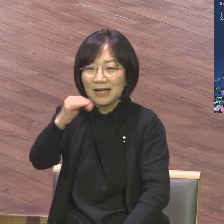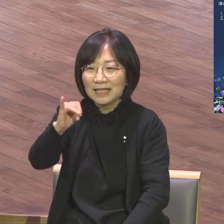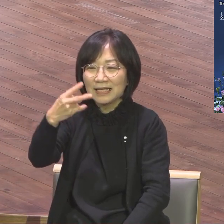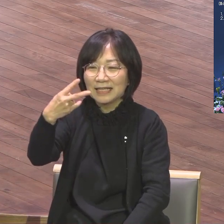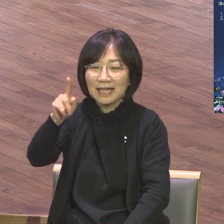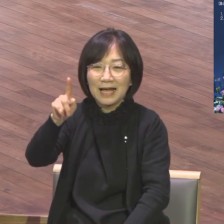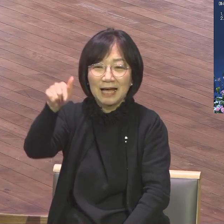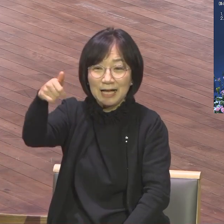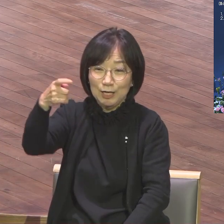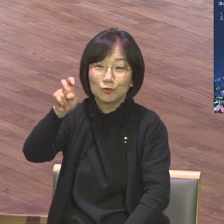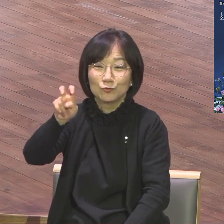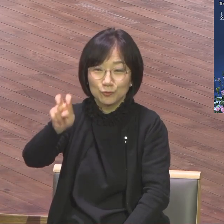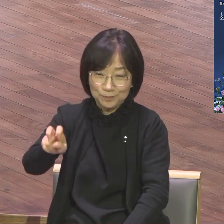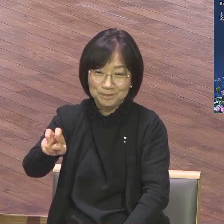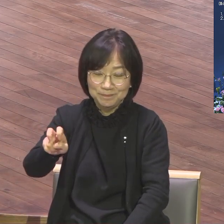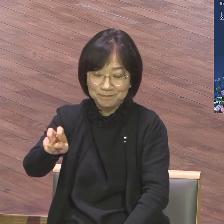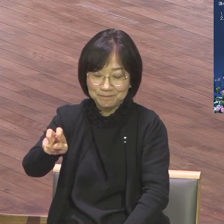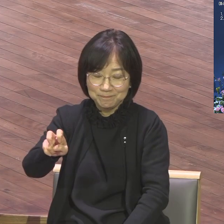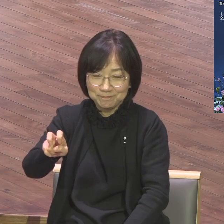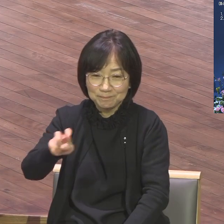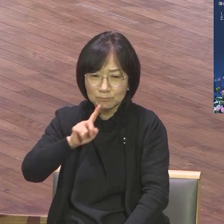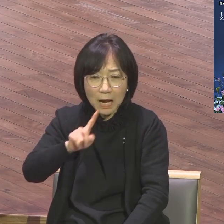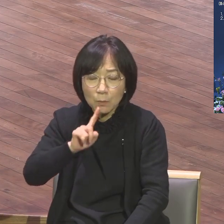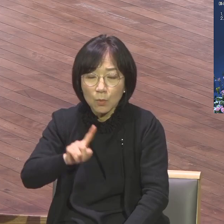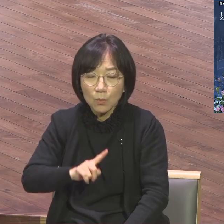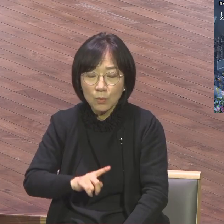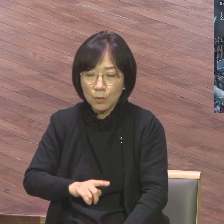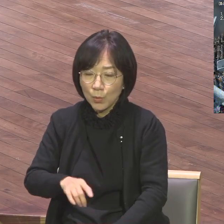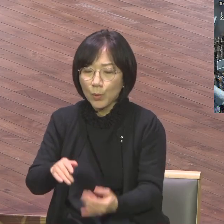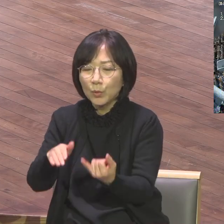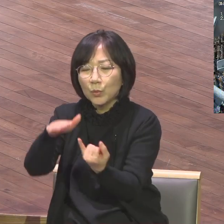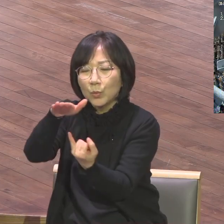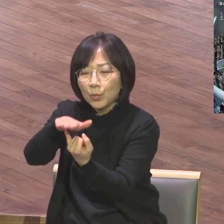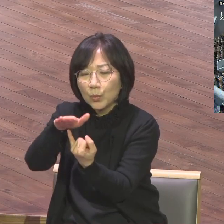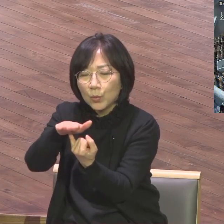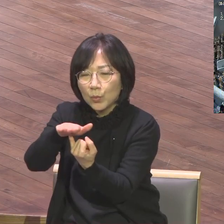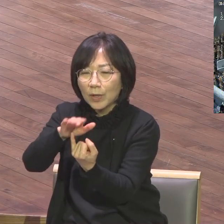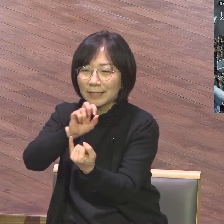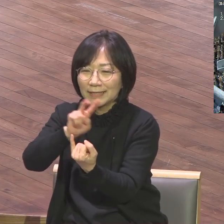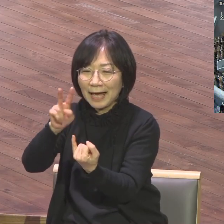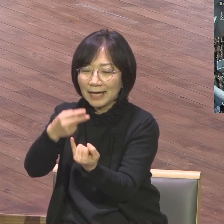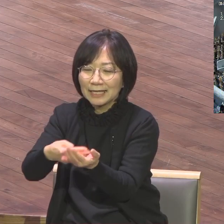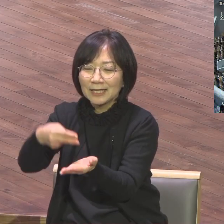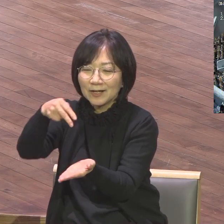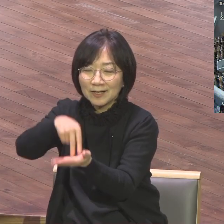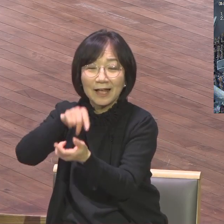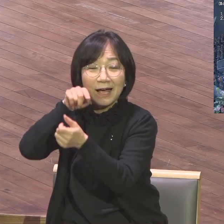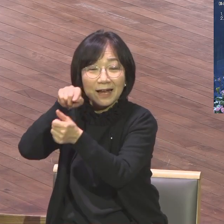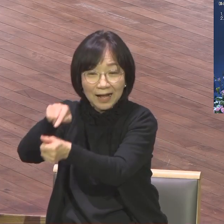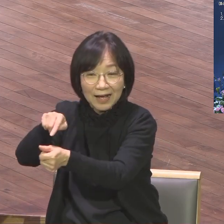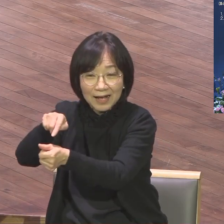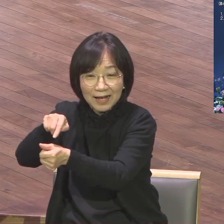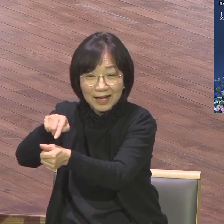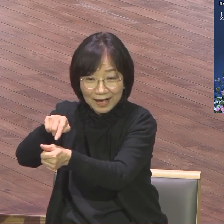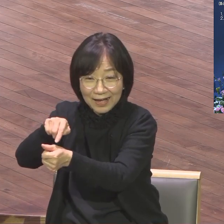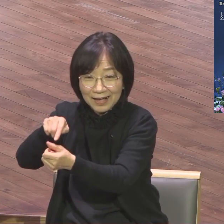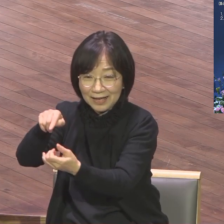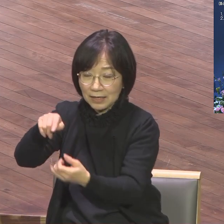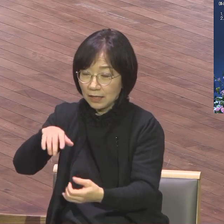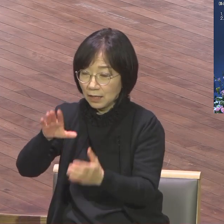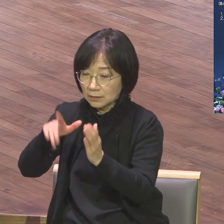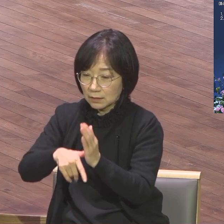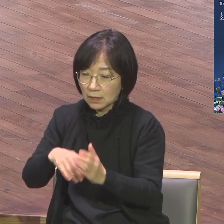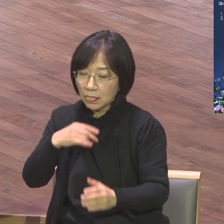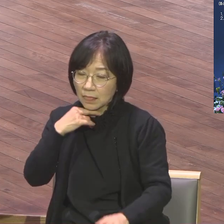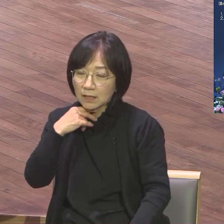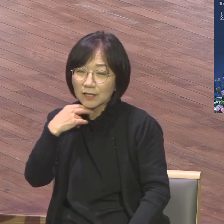아람어의 아람어 소녀야 일어나라는 뜻이. 자, 이런 예수님의 말씀에 12살 먹은 이 야이로의